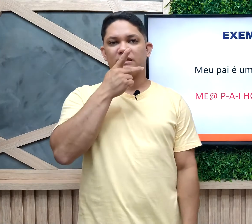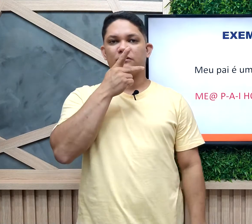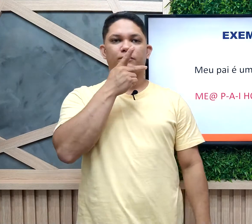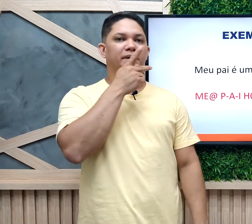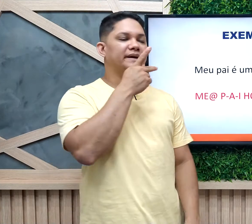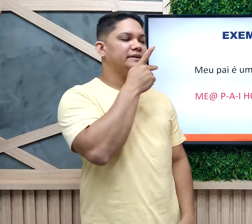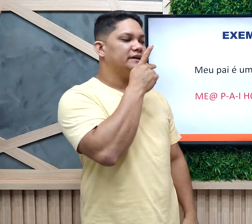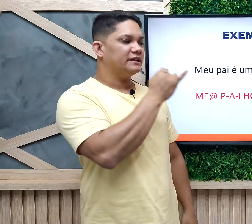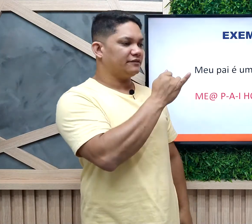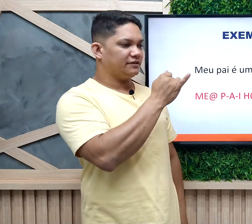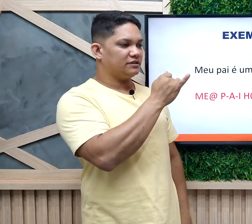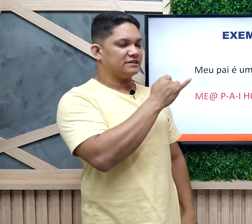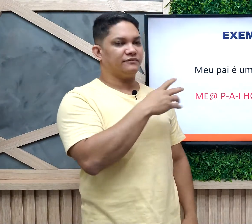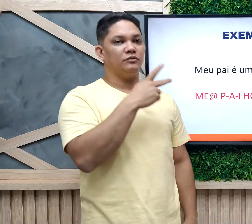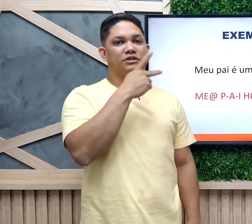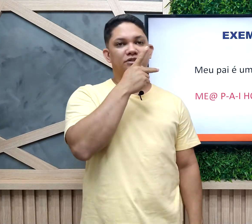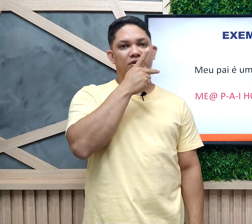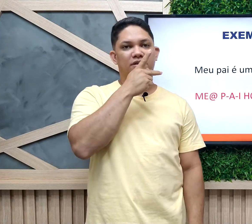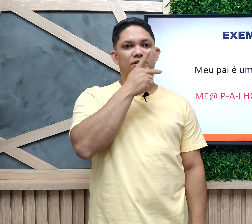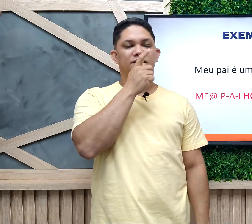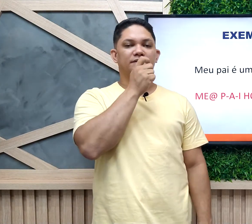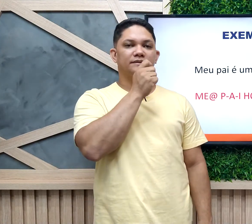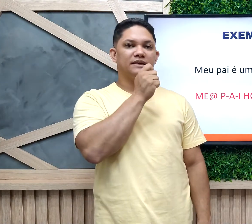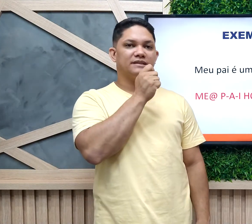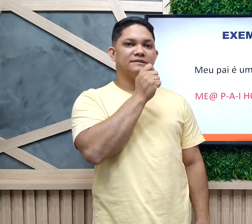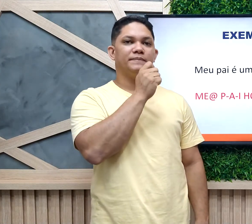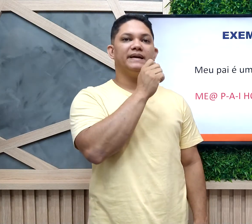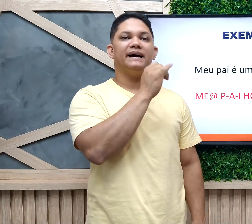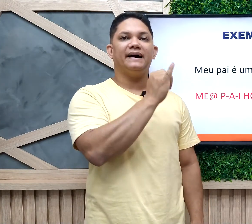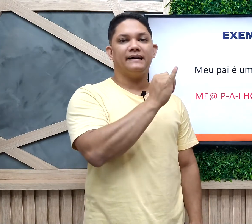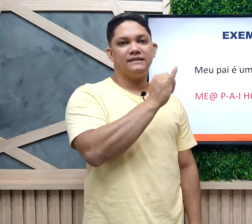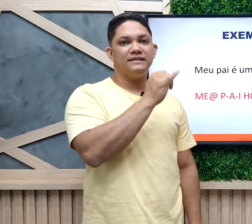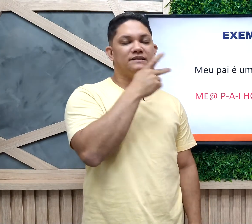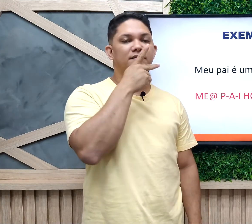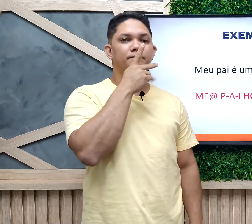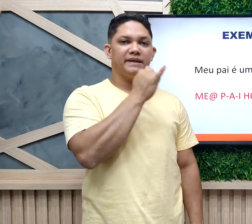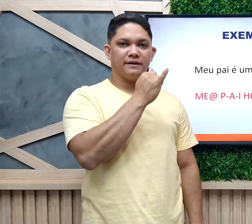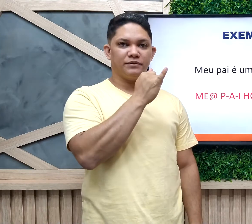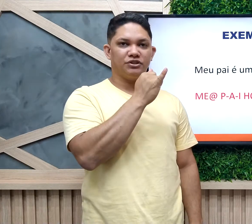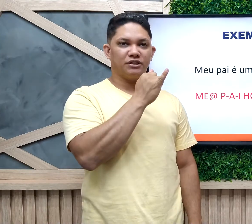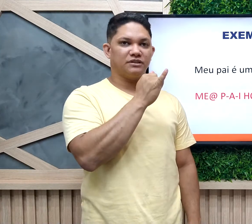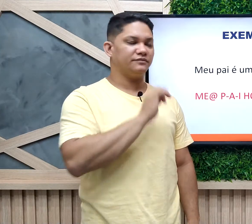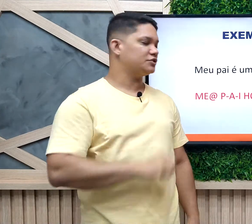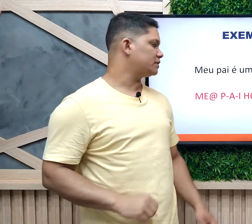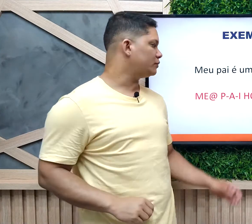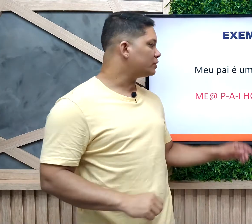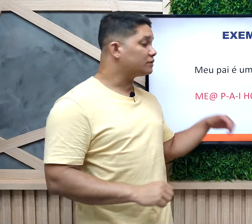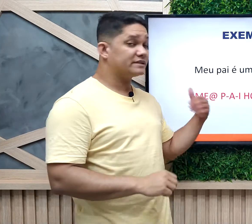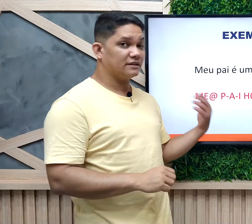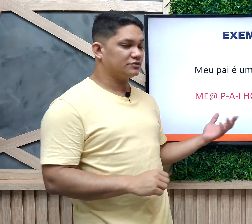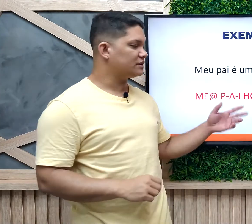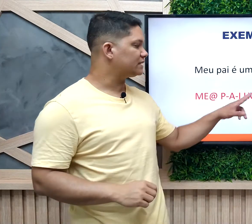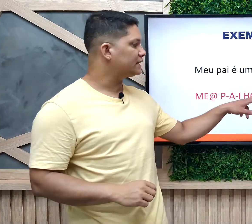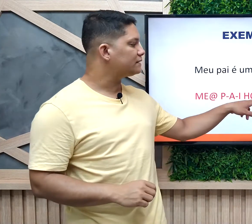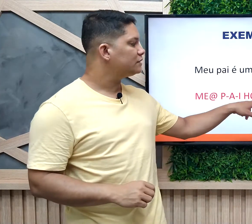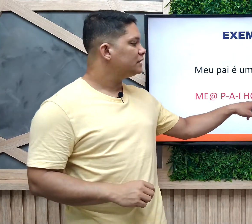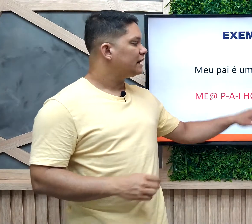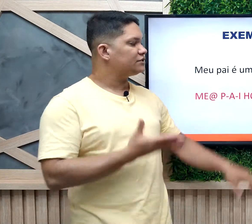soletrado pai, que é feito dessa forma. A gente soletra as letras P, A e I bem rapidinho aqui na frente da boca, é um sinal soletrado. A gente